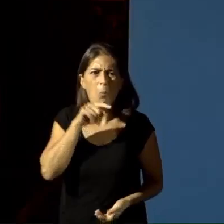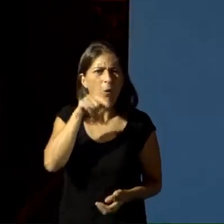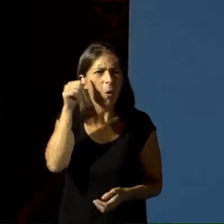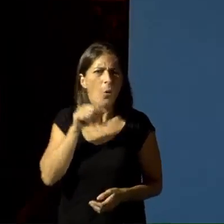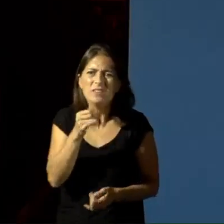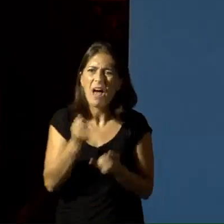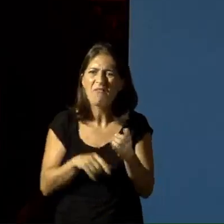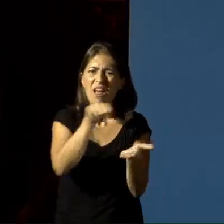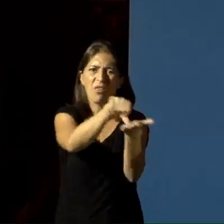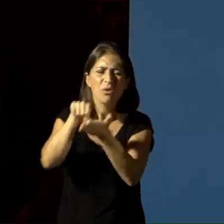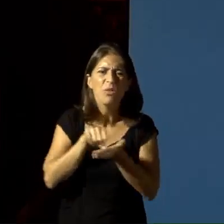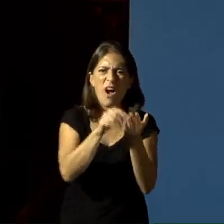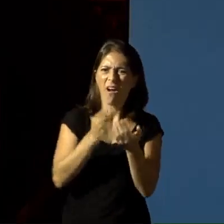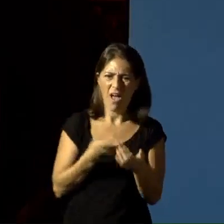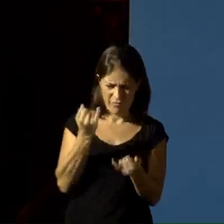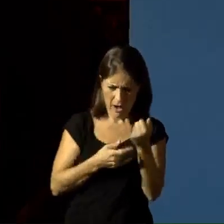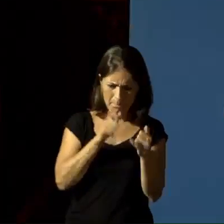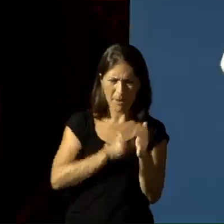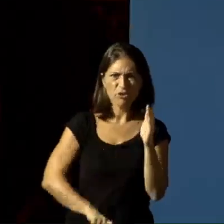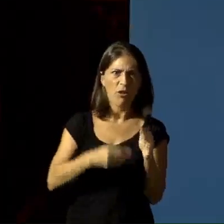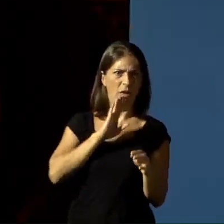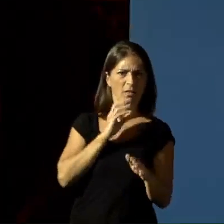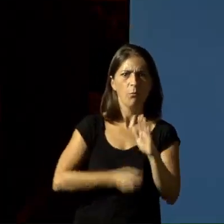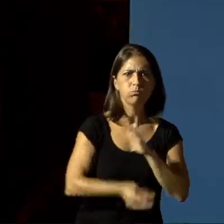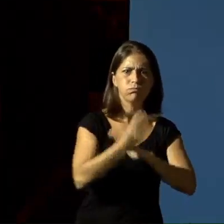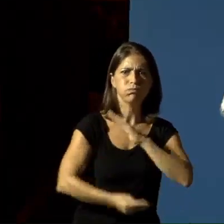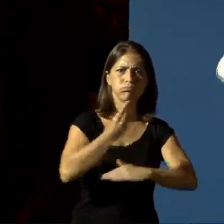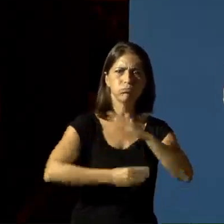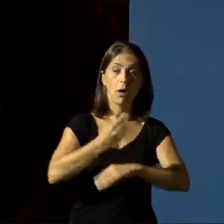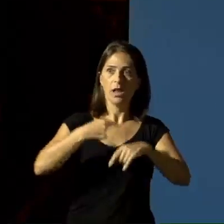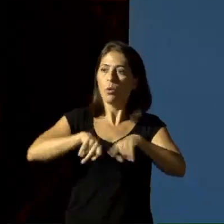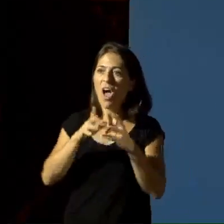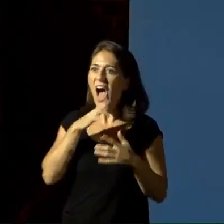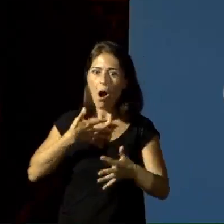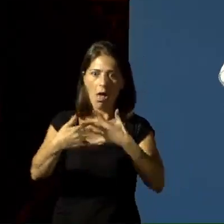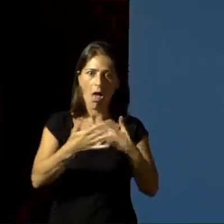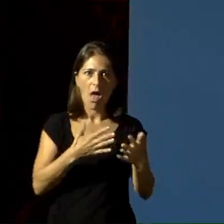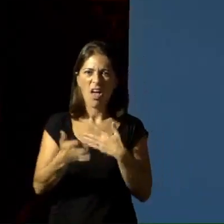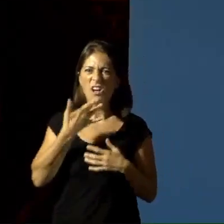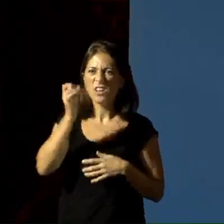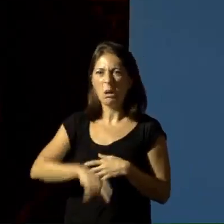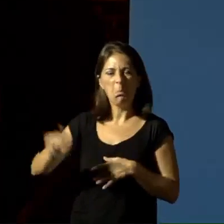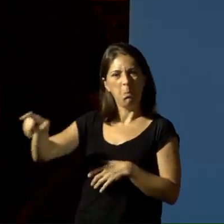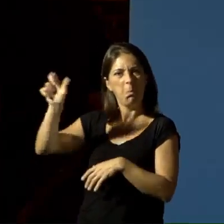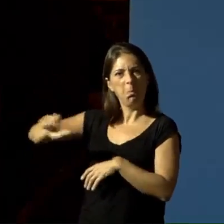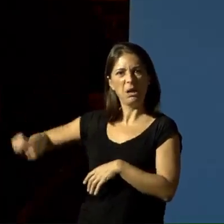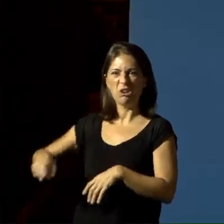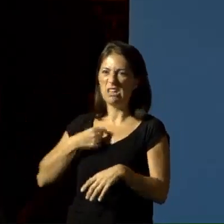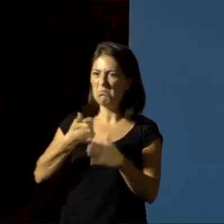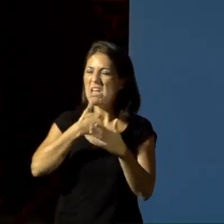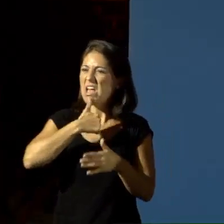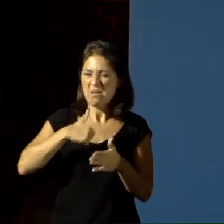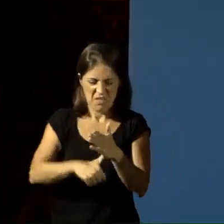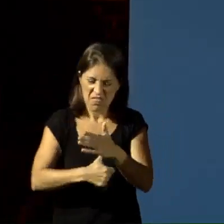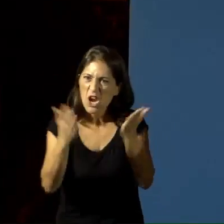Ourense, unha cidade como Ourense que produciu todo isto, poda estar nas mans de sátrapas absolutamente ignaros, indocumentados, absolutamente